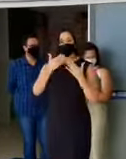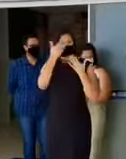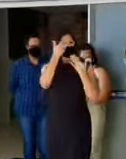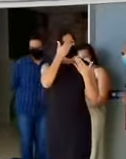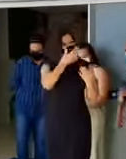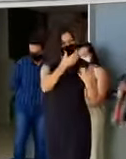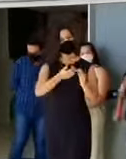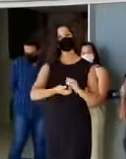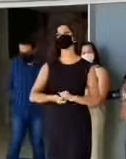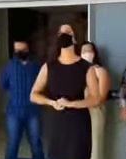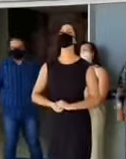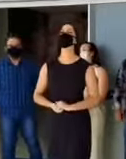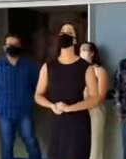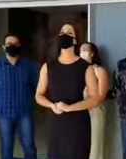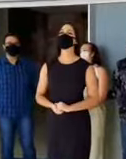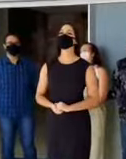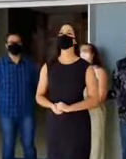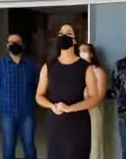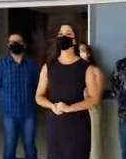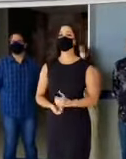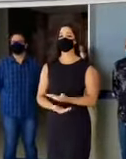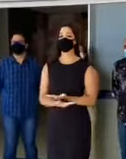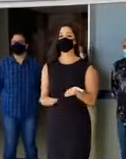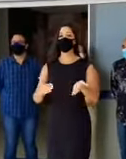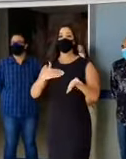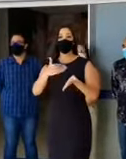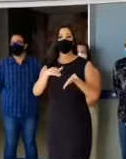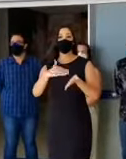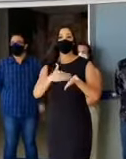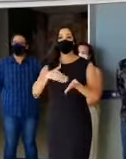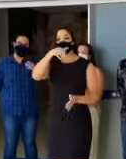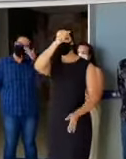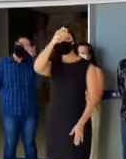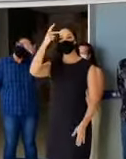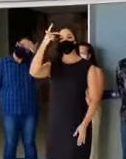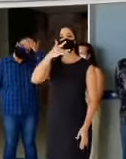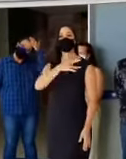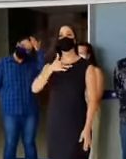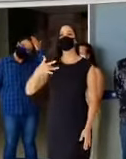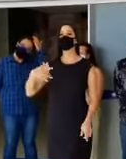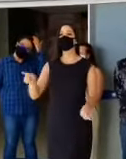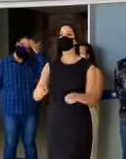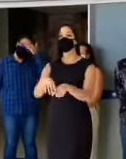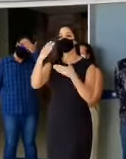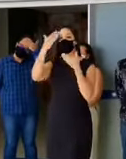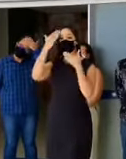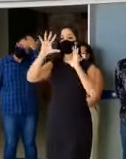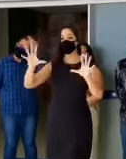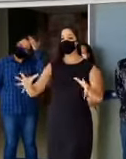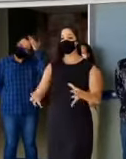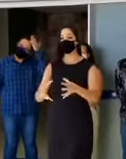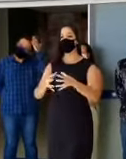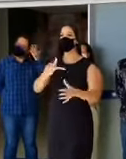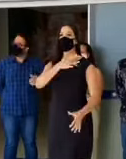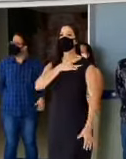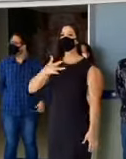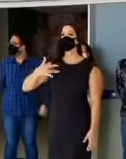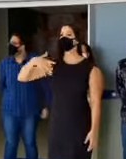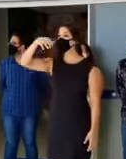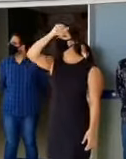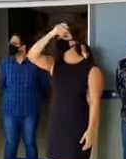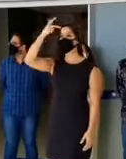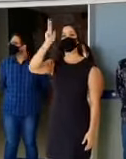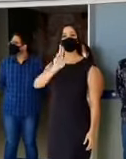Obrigado, doutor. Em nome do secretário municipal de saúde, doutor Gladissone Rodrigues, também agradecemos a equipe da saúde